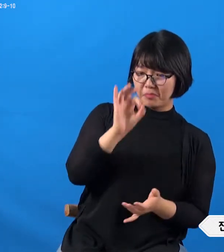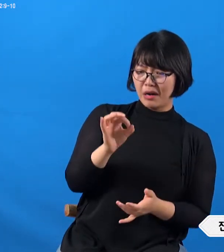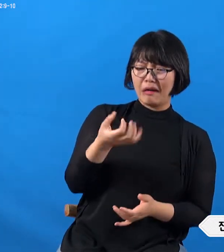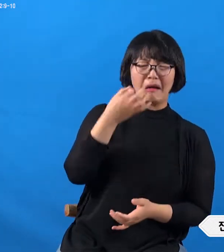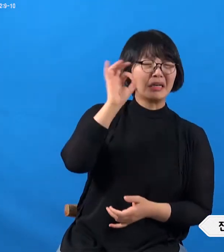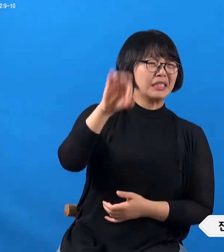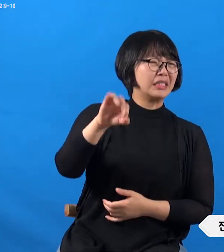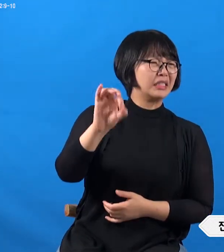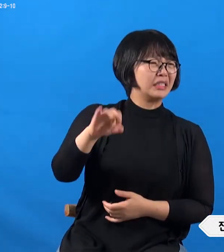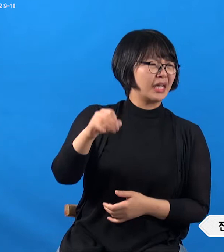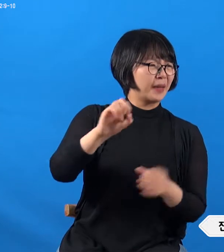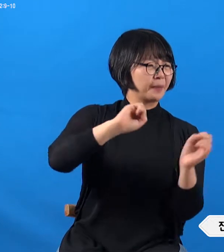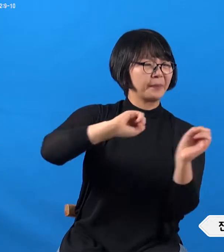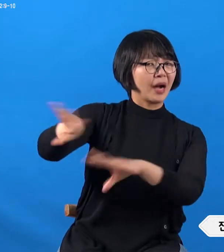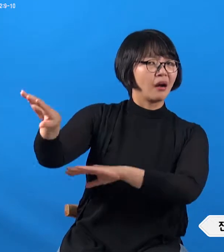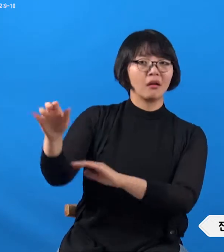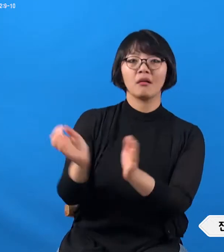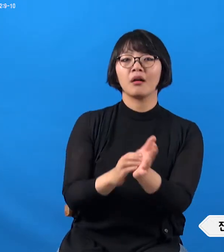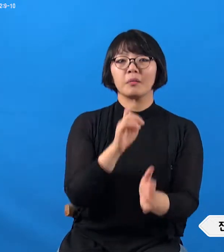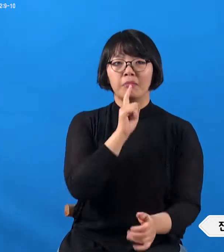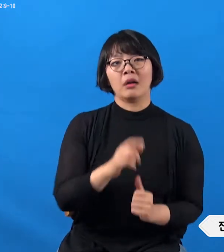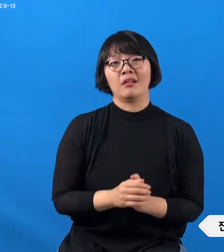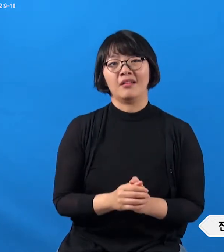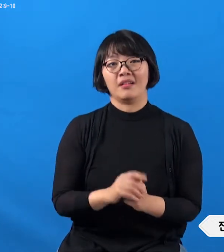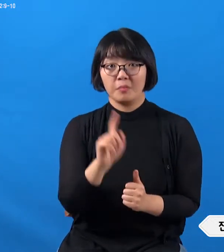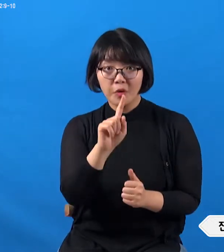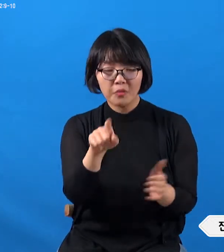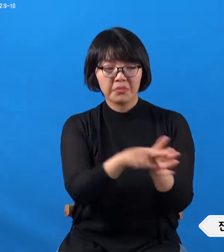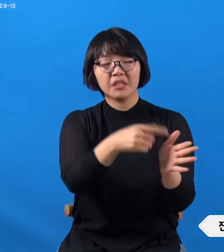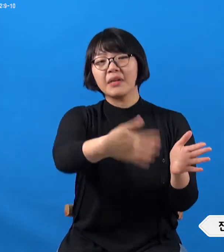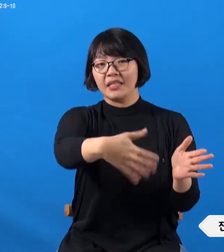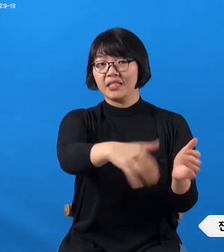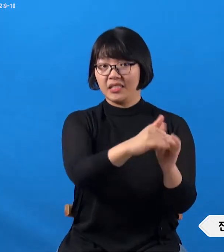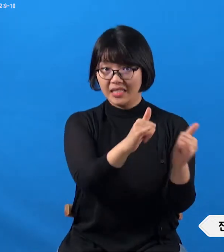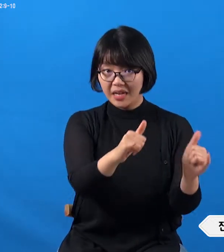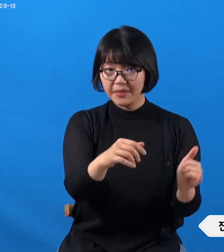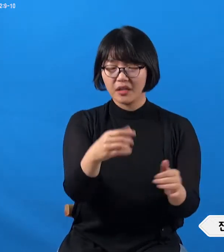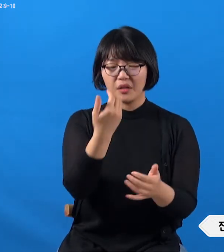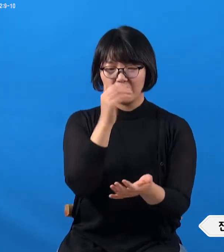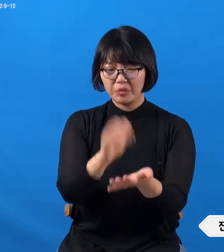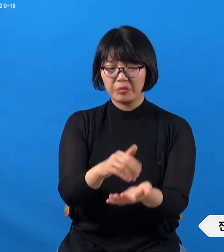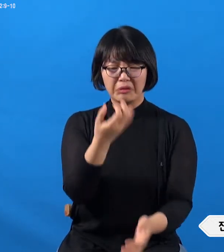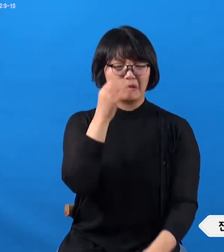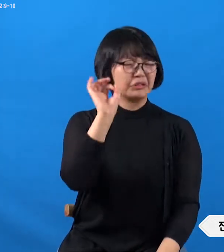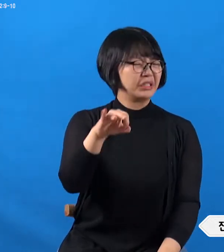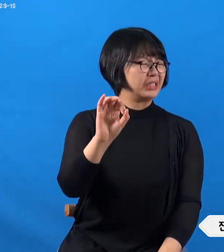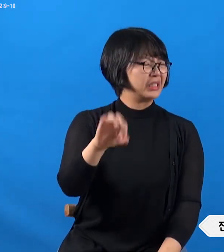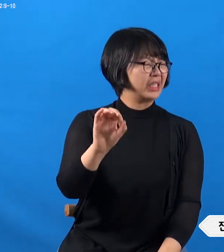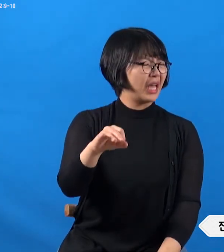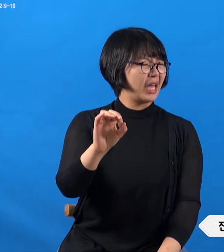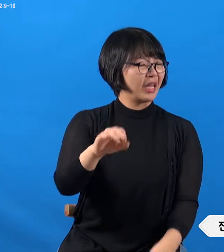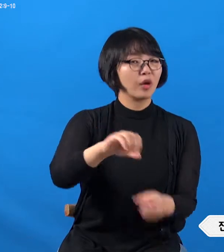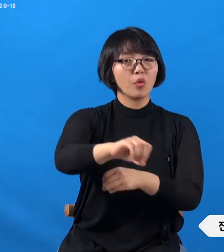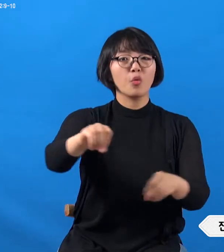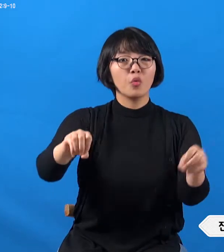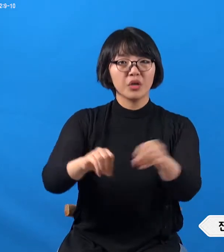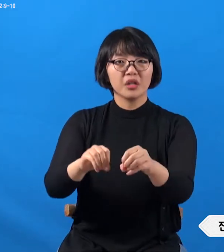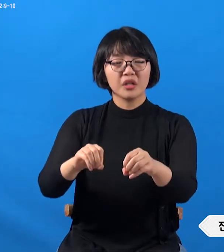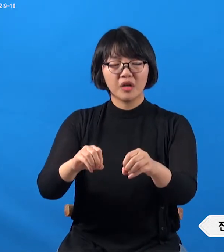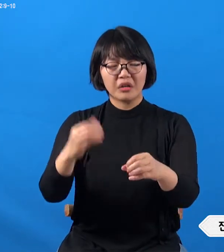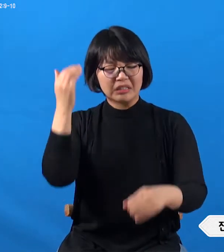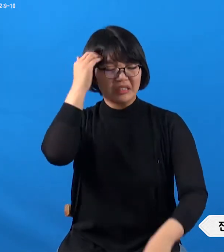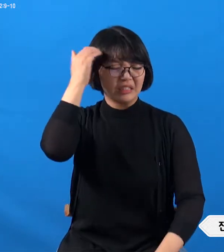사람들에게 버림을 받았다고 말씀합니다. 믿지 않는 자들에게는 거치는 돌이 되었고 오히려 부딪히는